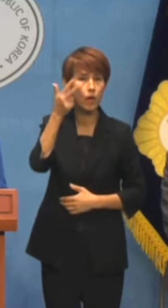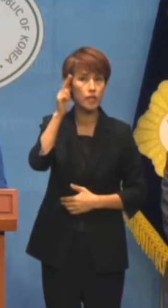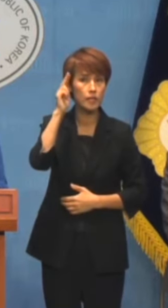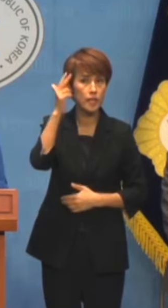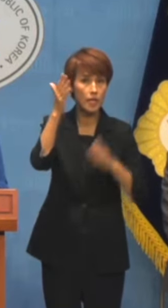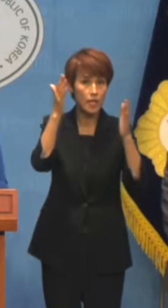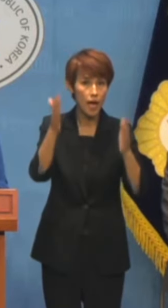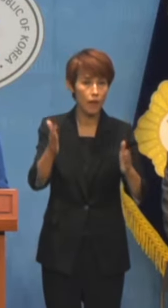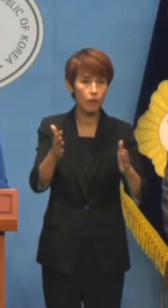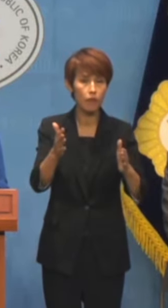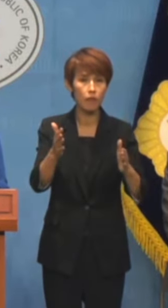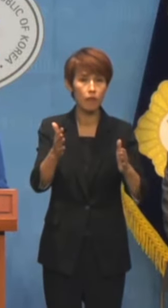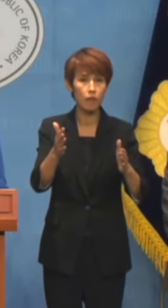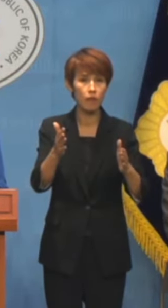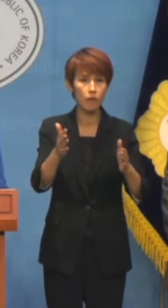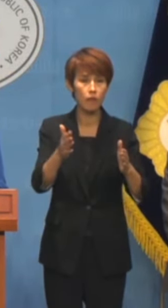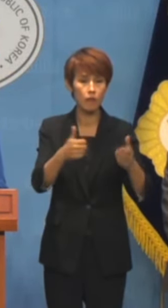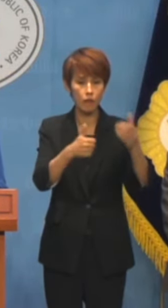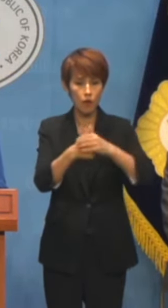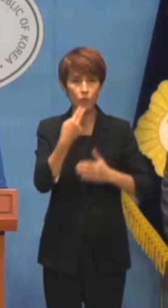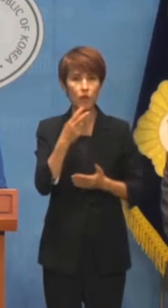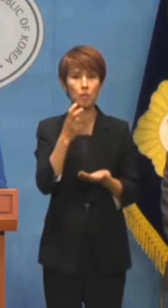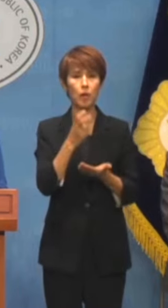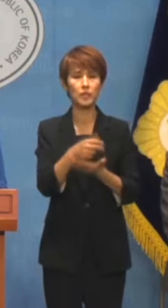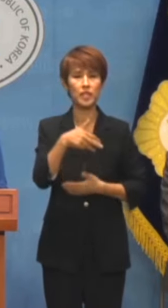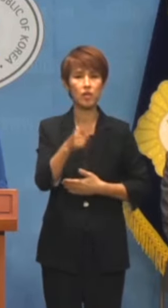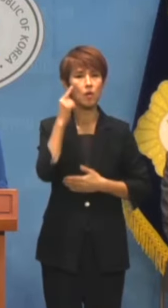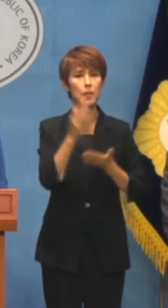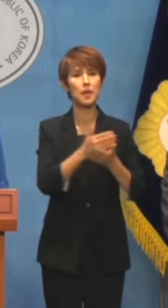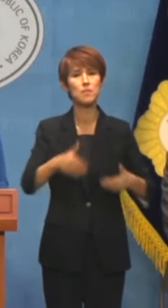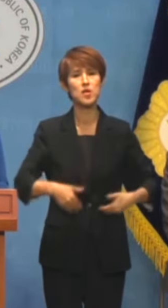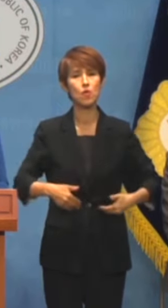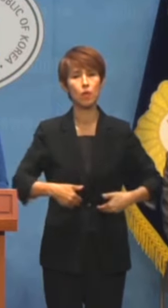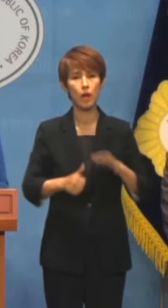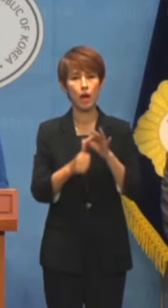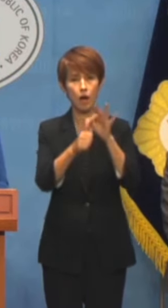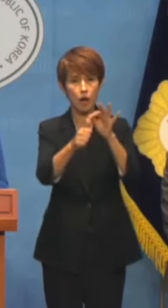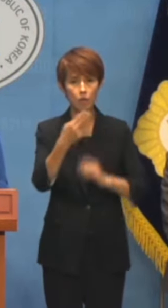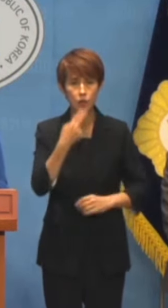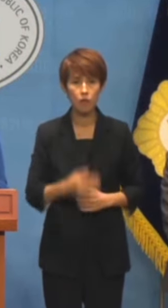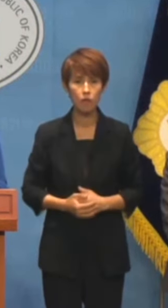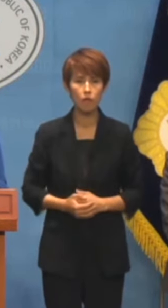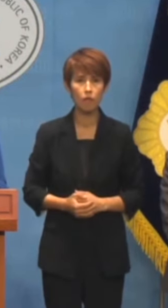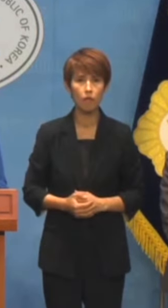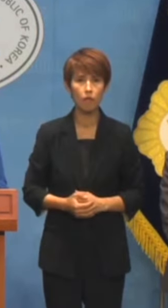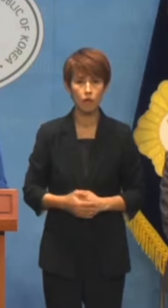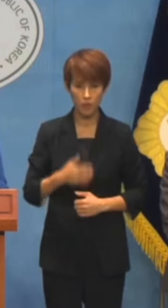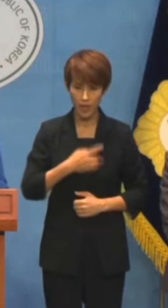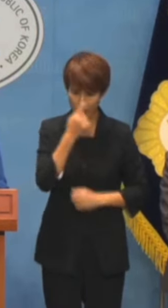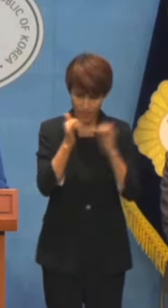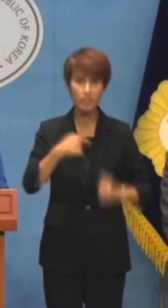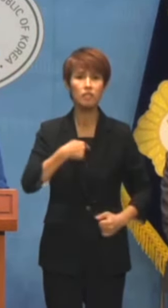아무 이유 없이 법제처 판단 핑계로 저를 임명하지 않았습니다. 제가 그 산